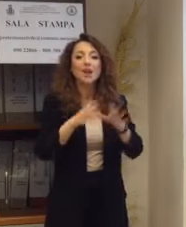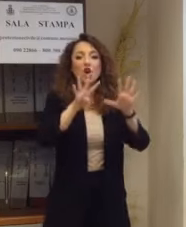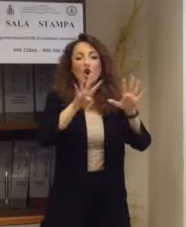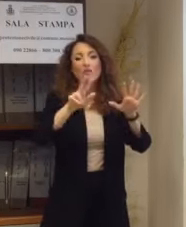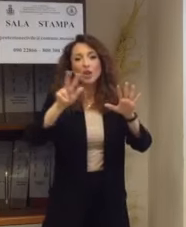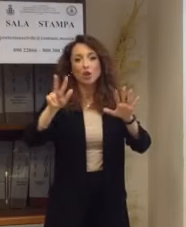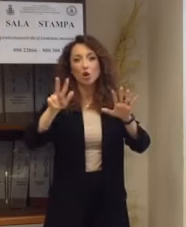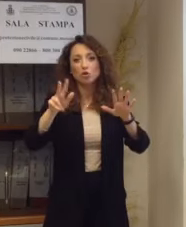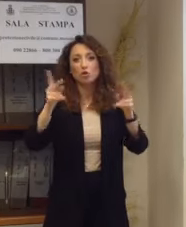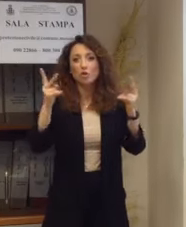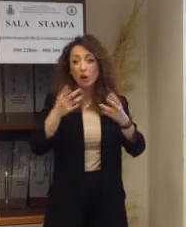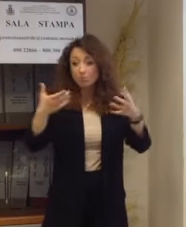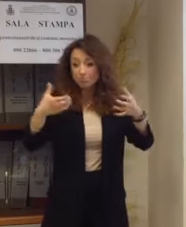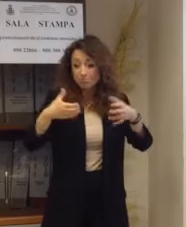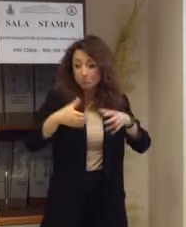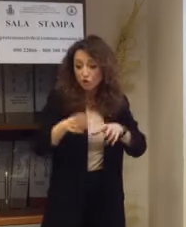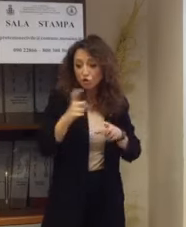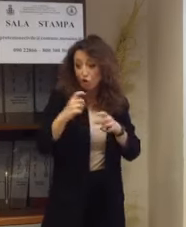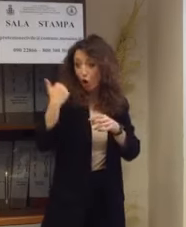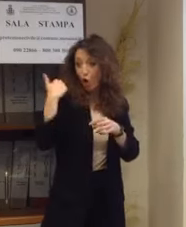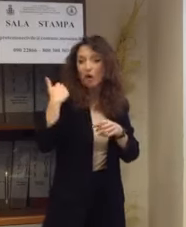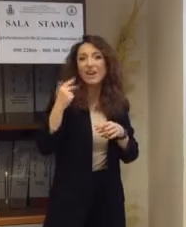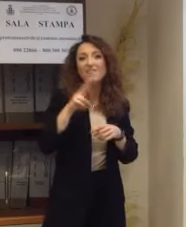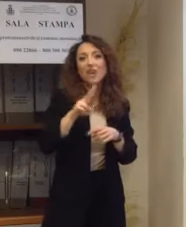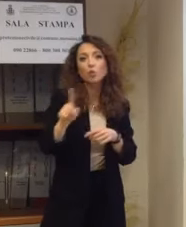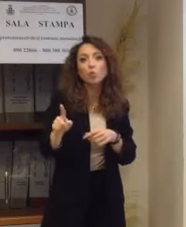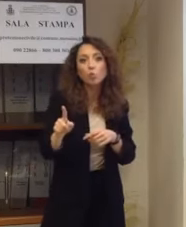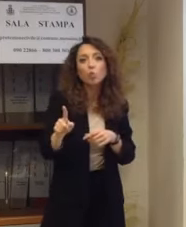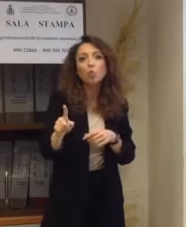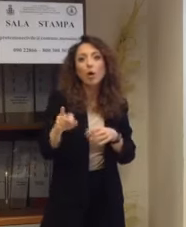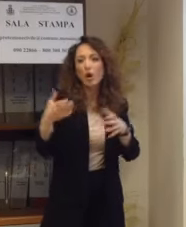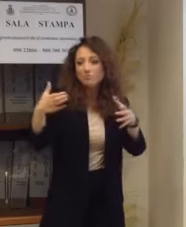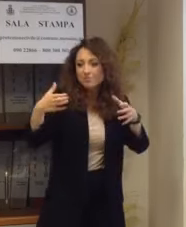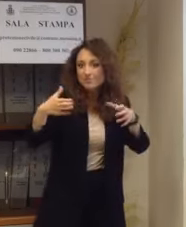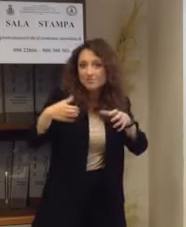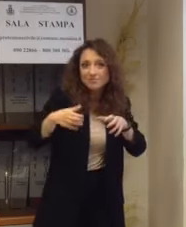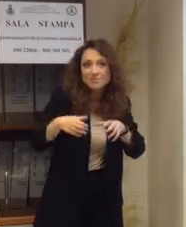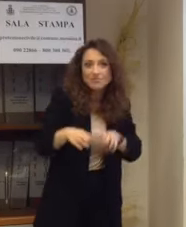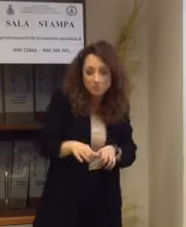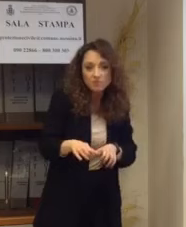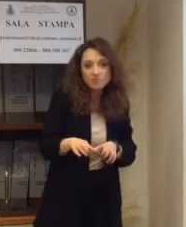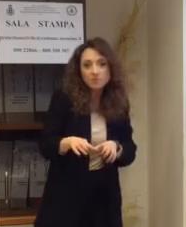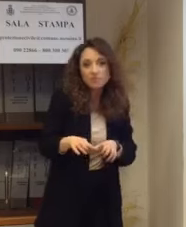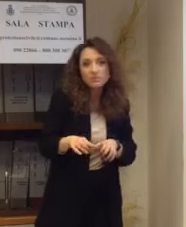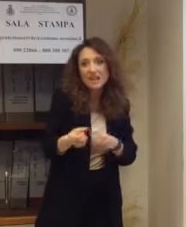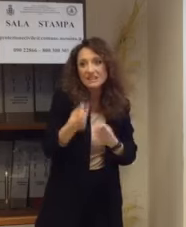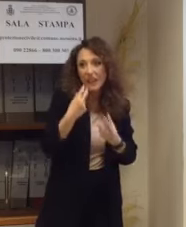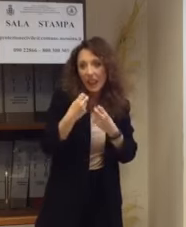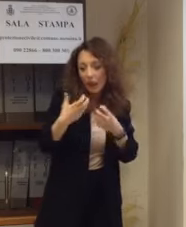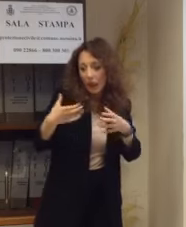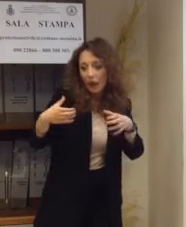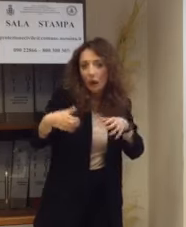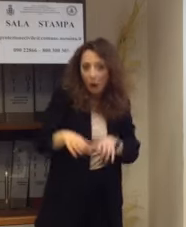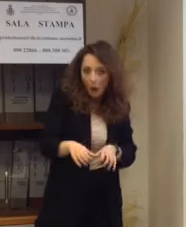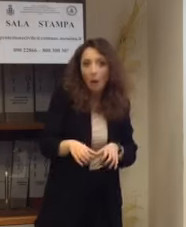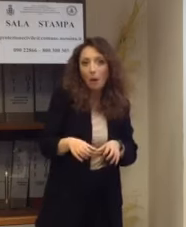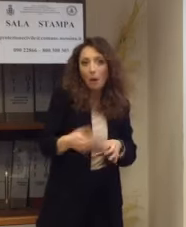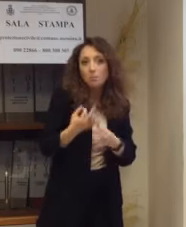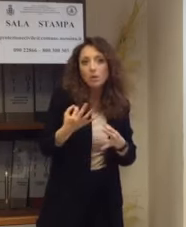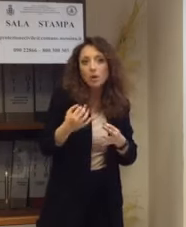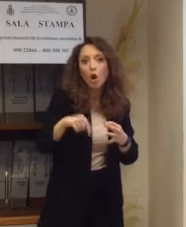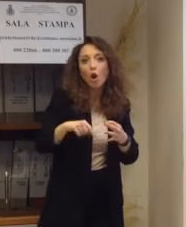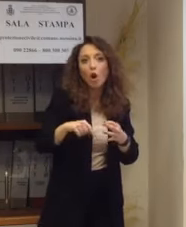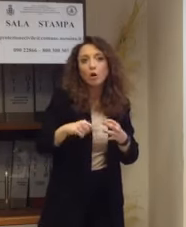scesi a 21 nei giorni scorsi, eravamo sempre in decrescita rispetto a quelle che erano le segnalazioni che ci giungevano.